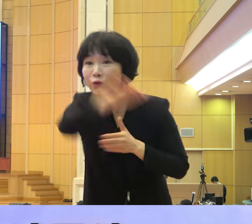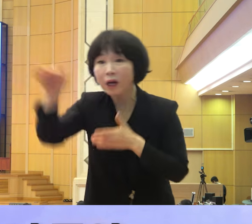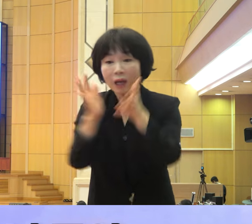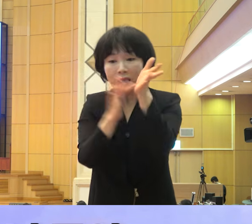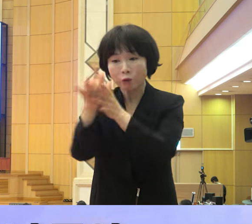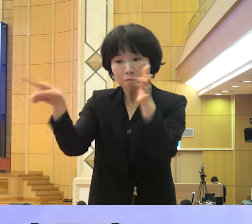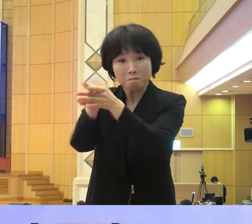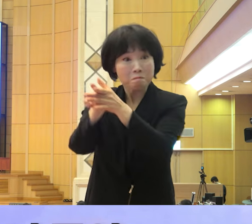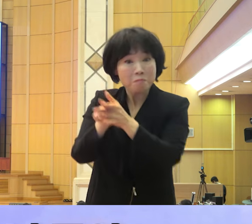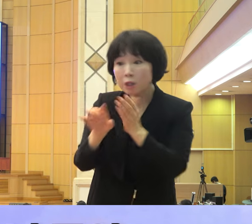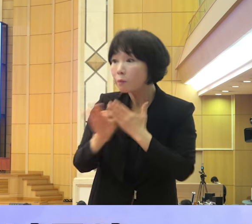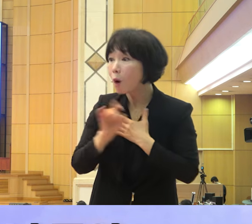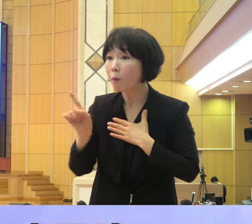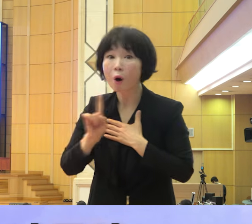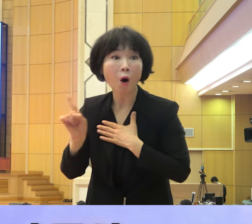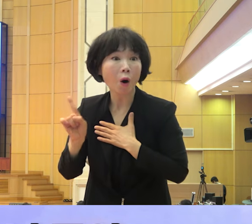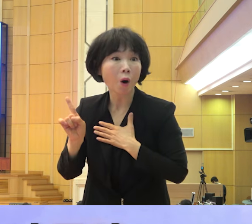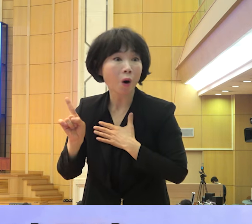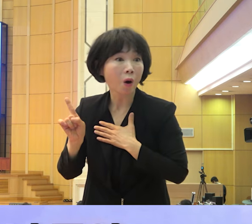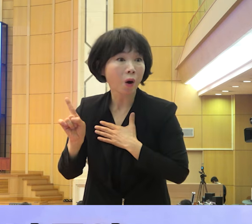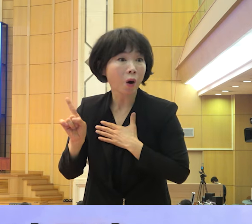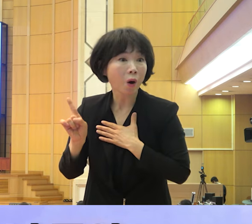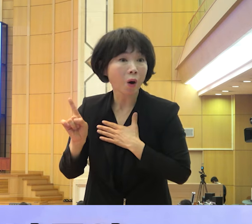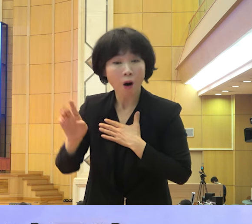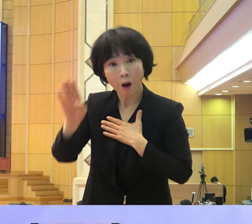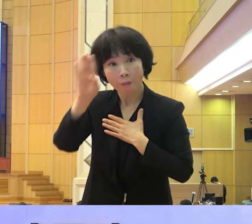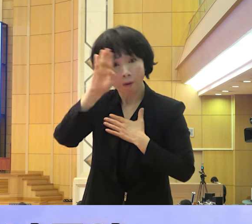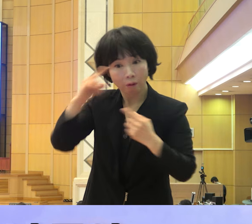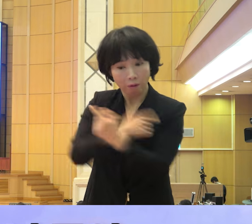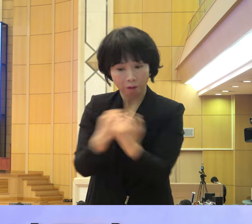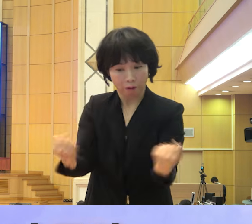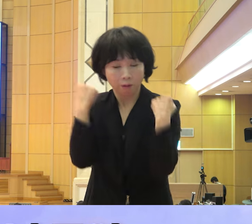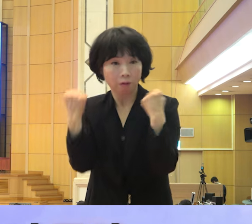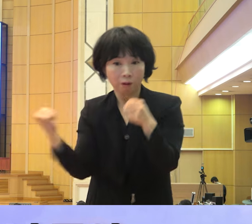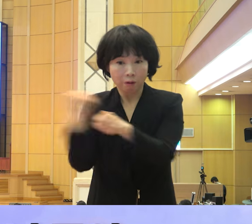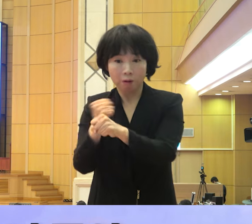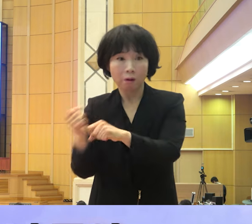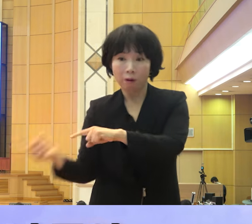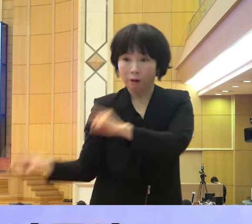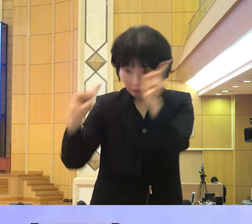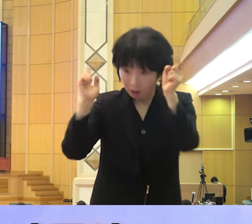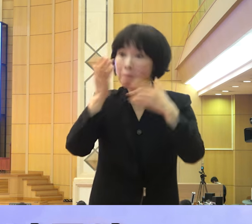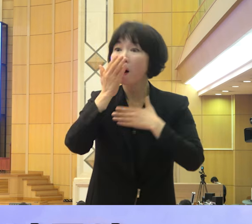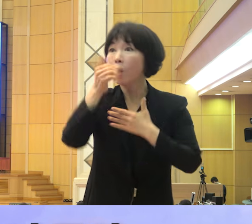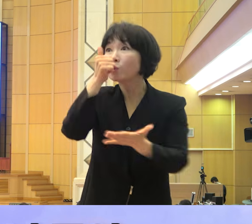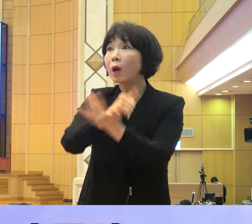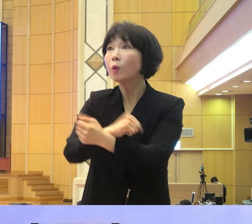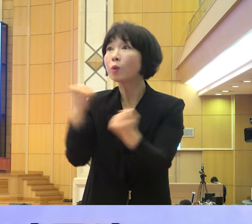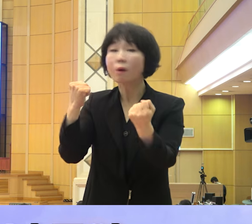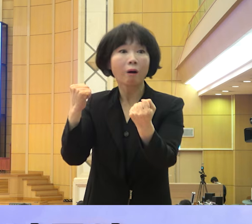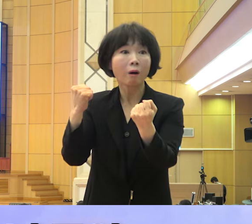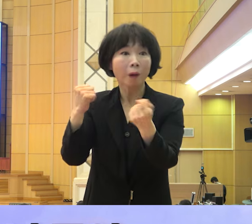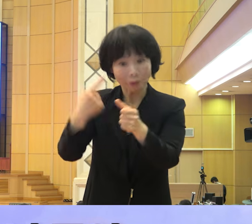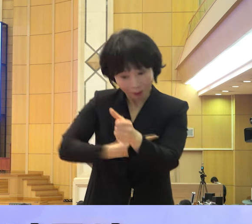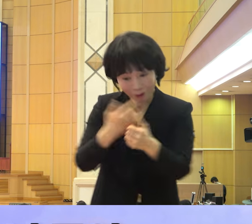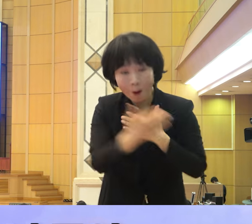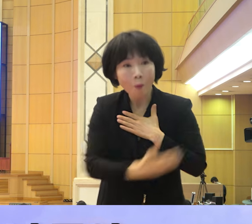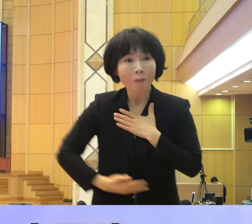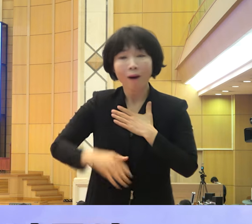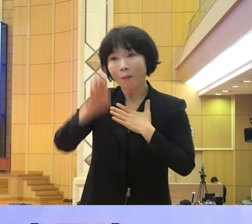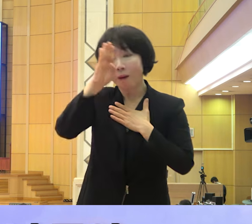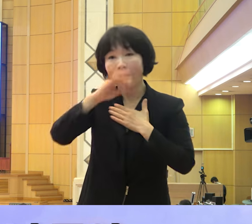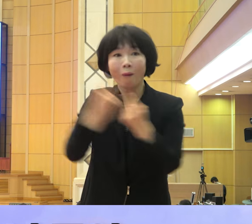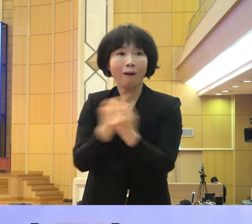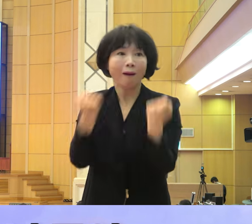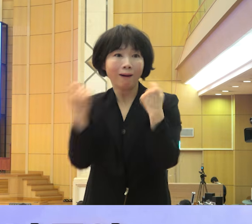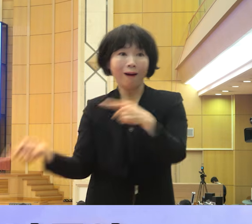믿으면 죄 때문에 병들었던 거, 병이 죄 사함 받으면서 자동으로 병이